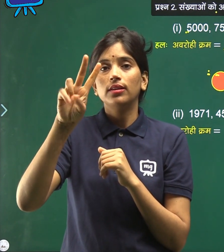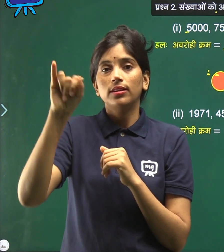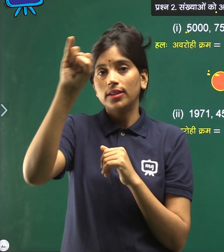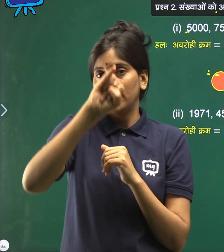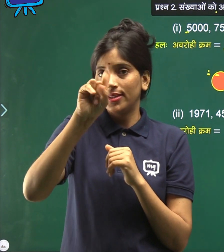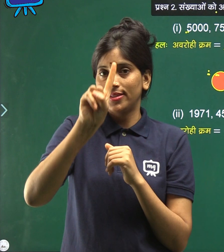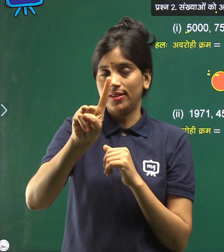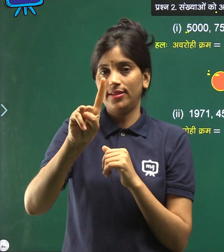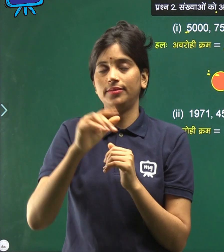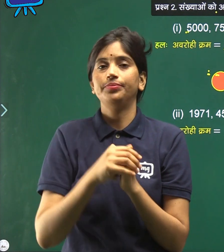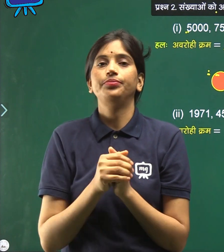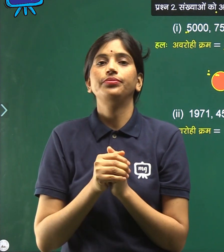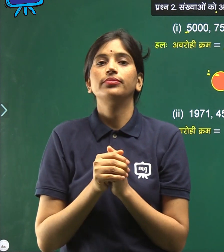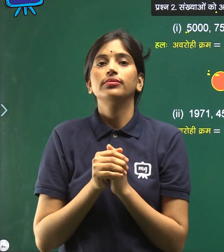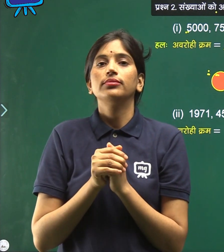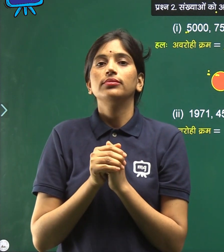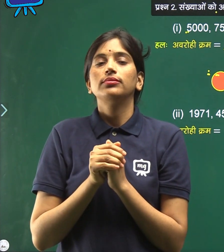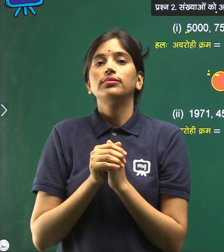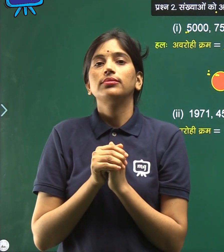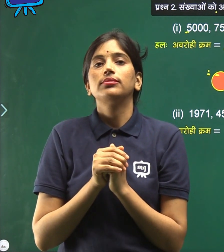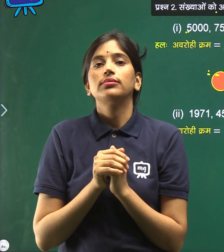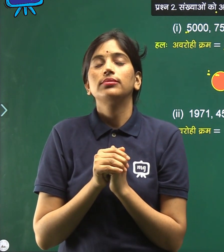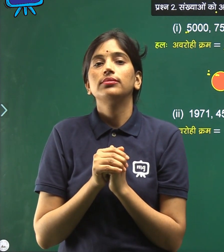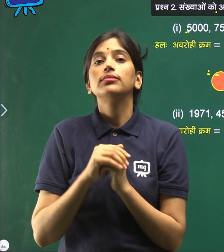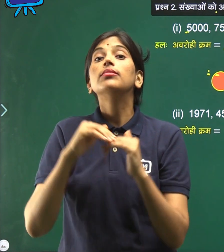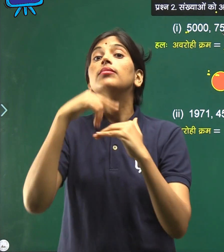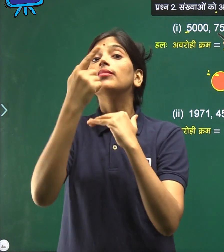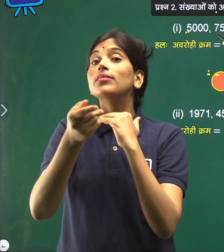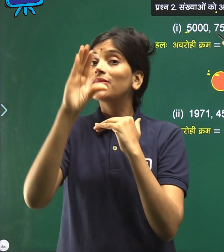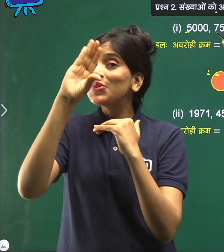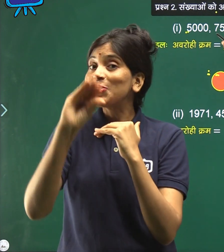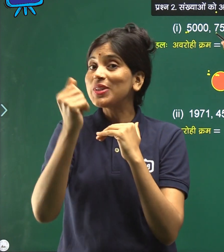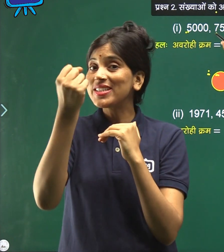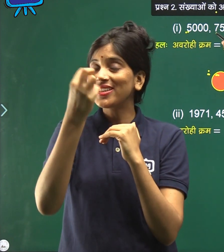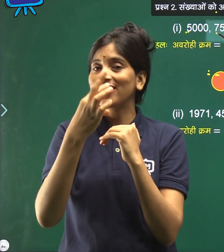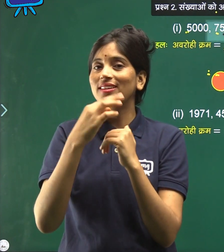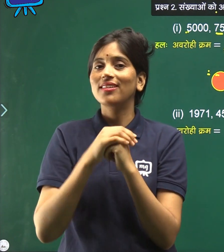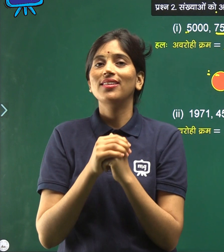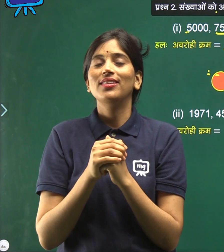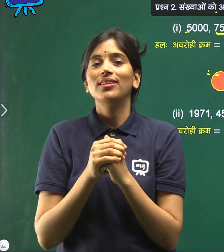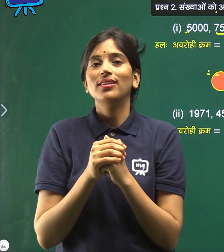7861, तो यहाँ लिखेंगे 7861। फिर उससे छोटी संख्या कौन सी है?